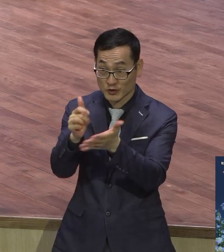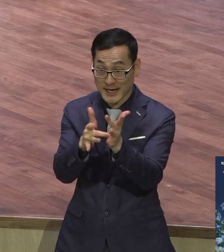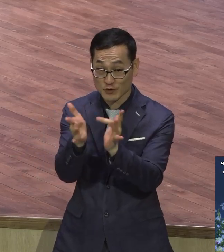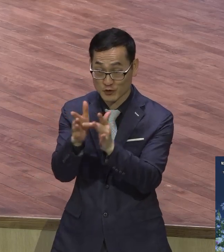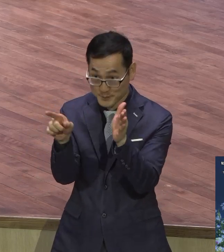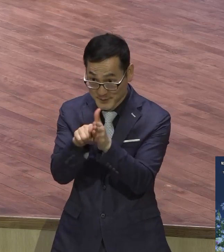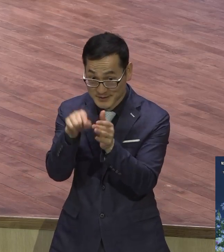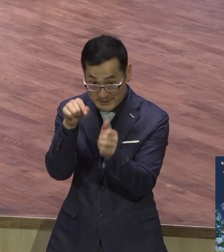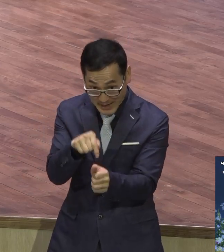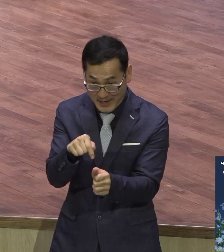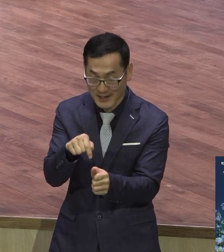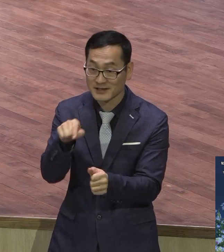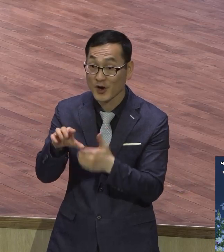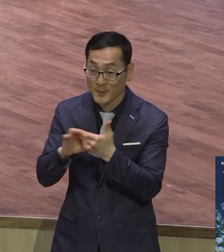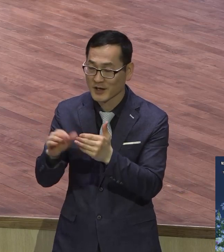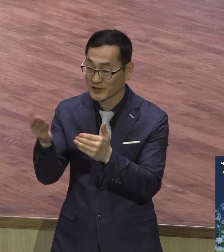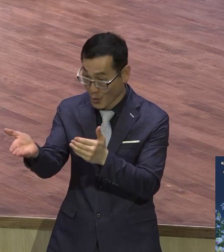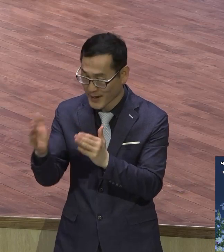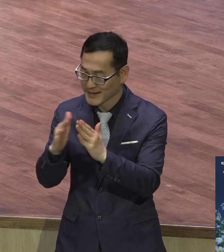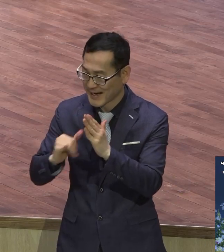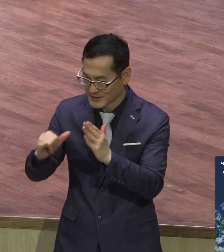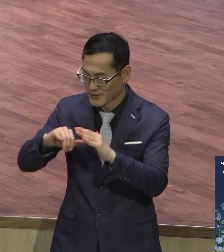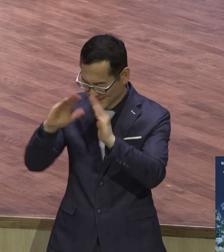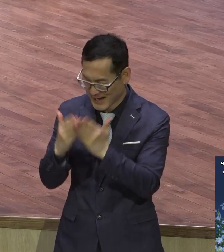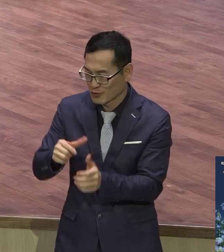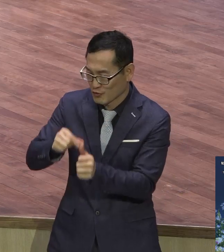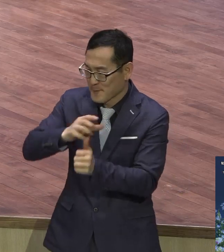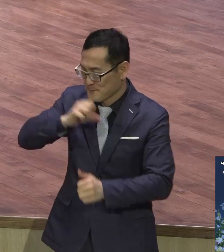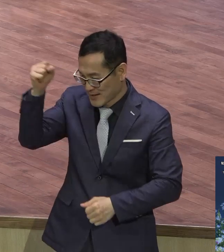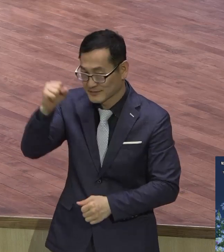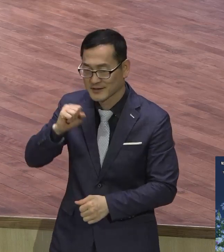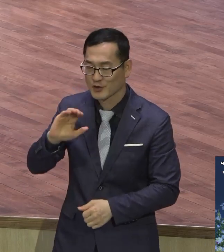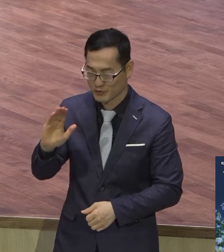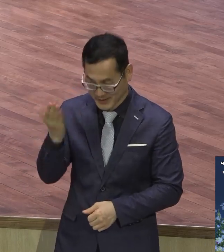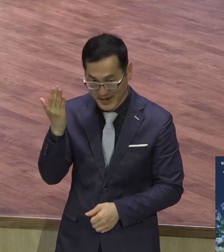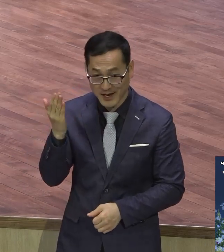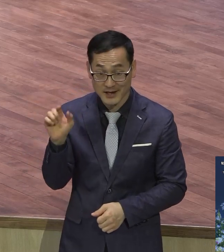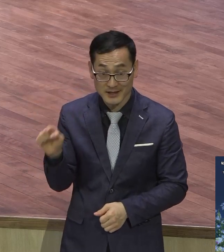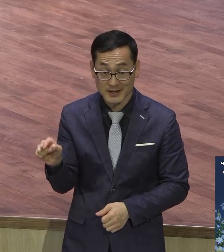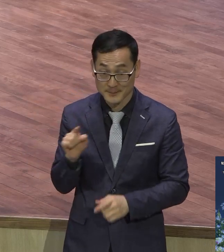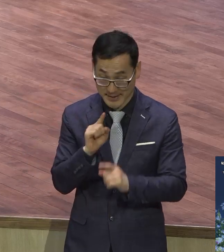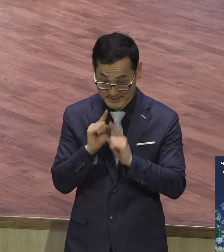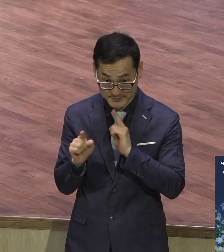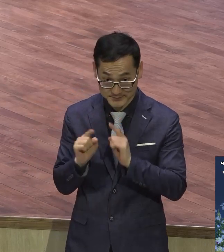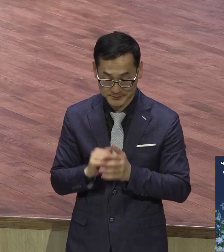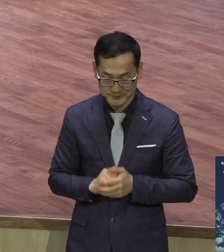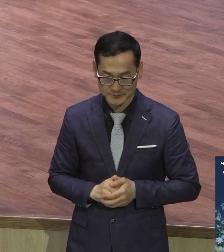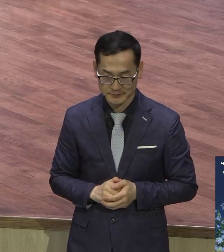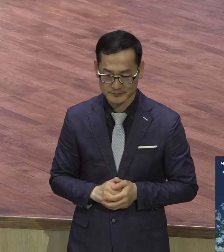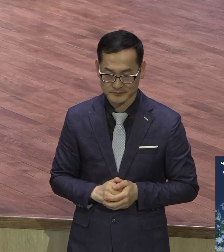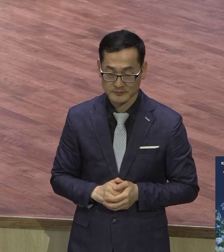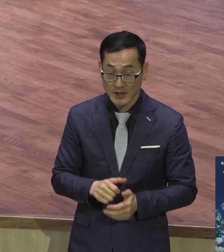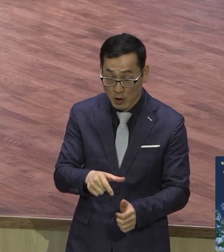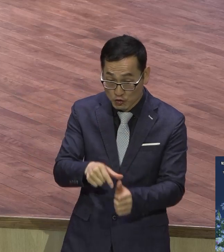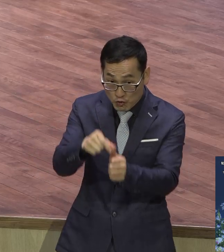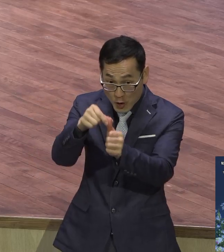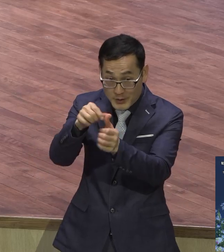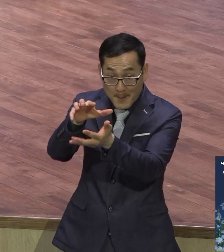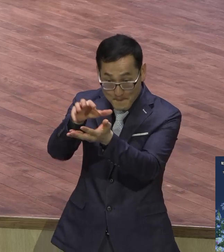믿어라. 그리하면 너와 내 집이 구원을 받으리라. 이 원어에 보면 구원을